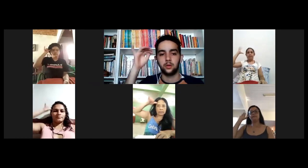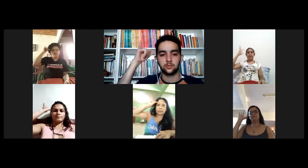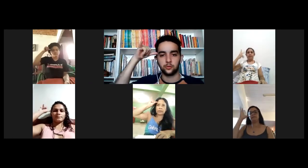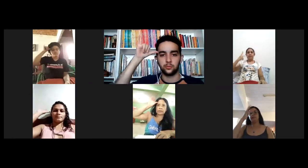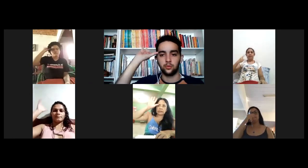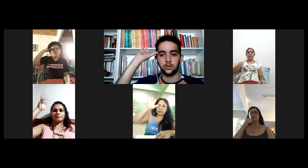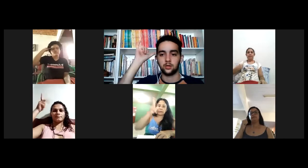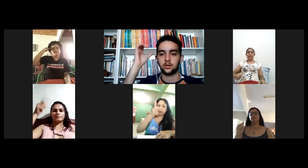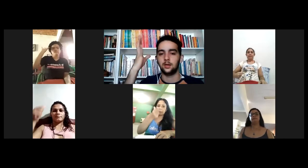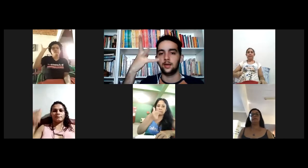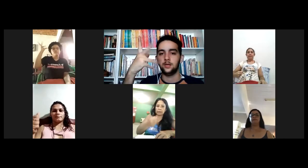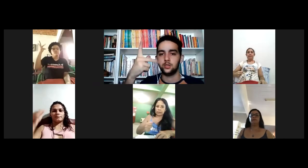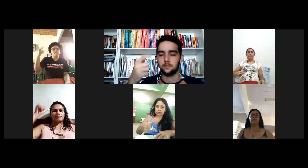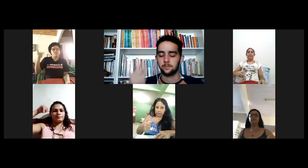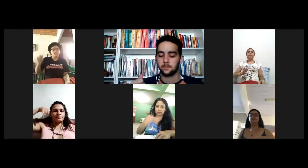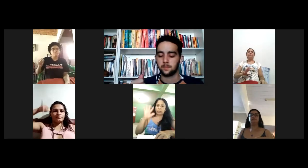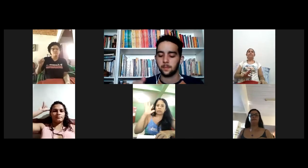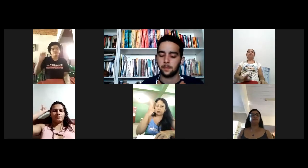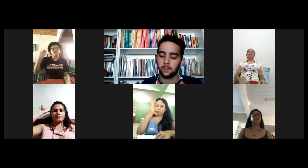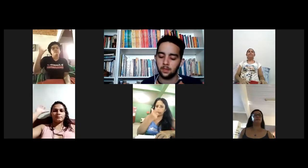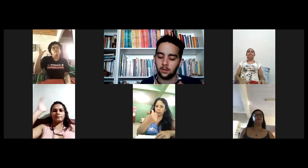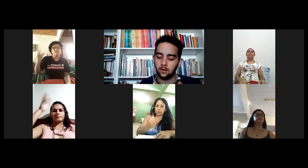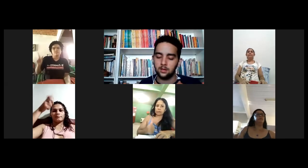o mesmo de boi, só que leite,